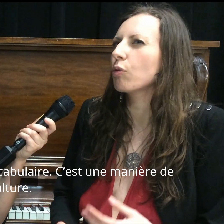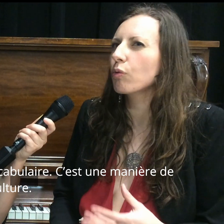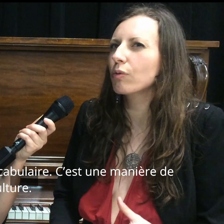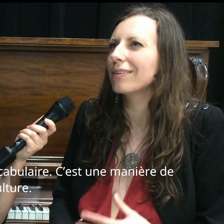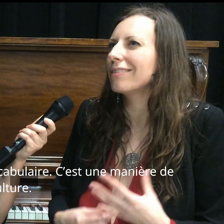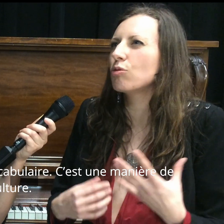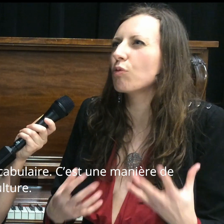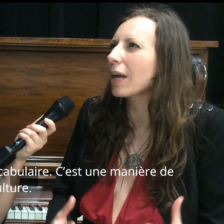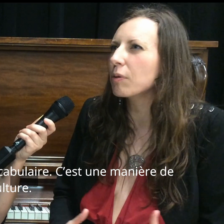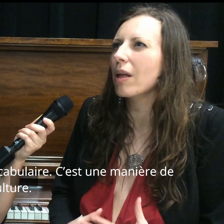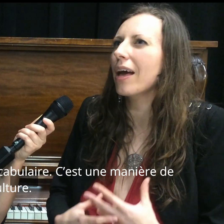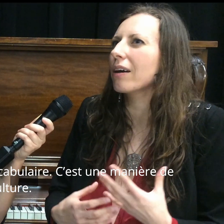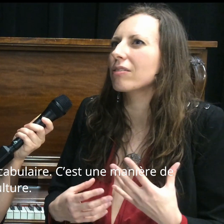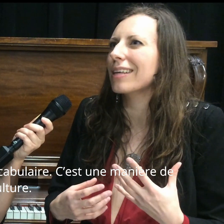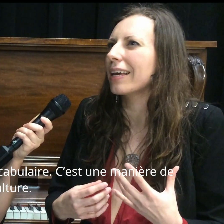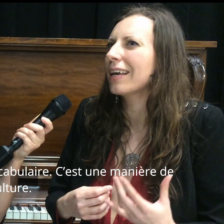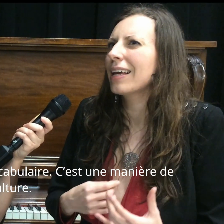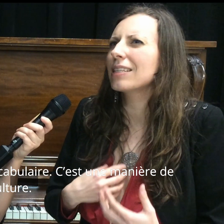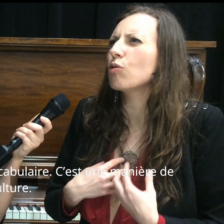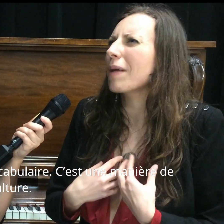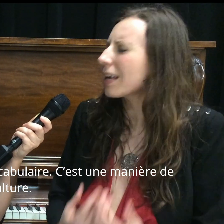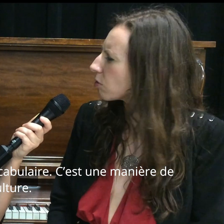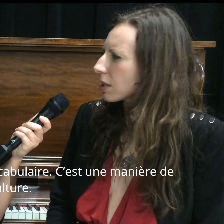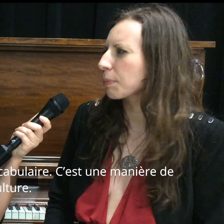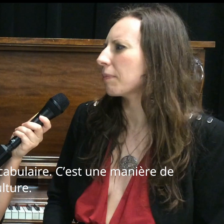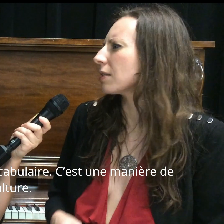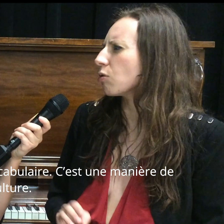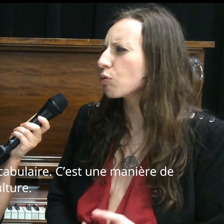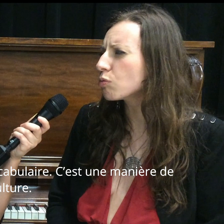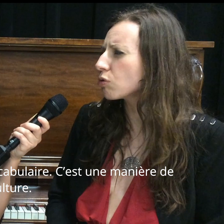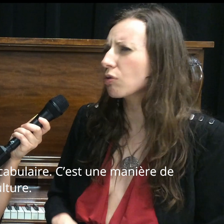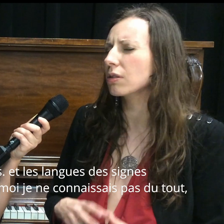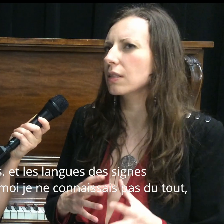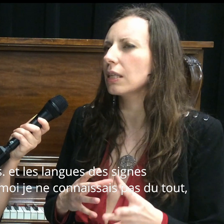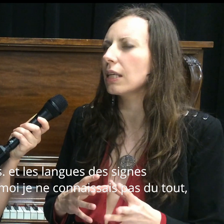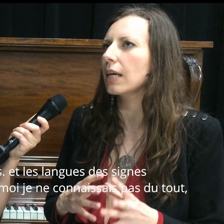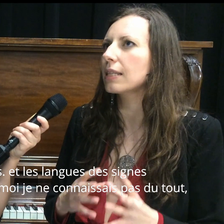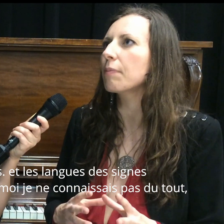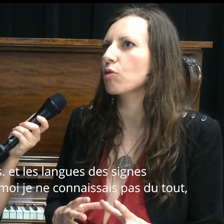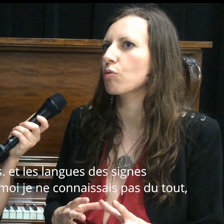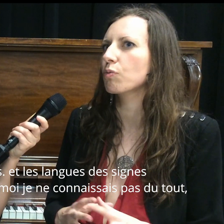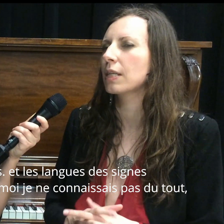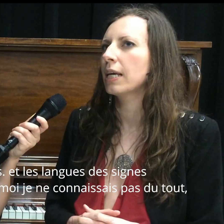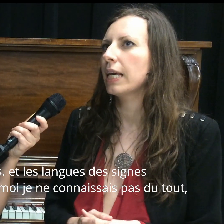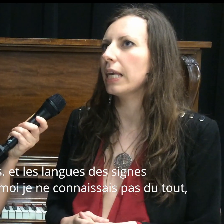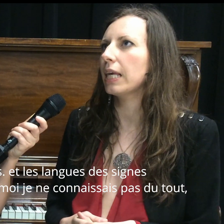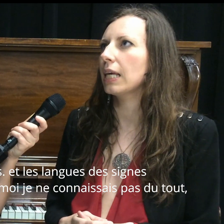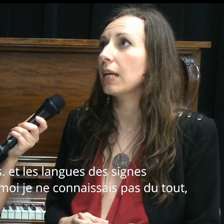que du vocabulaire, c'est une manière de s'exprimer, c'est une culture. Il y a tellement de choses. Et les langues